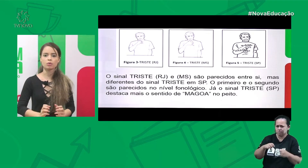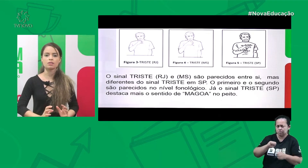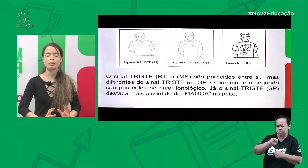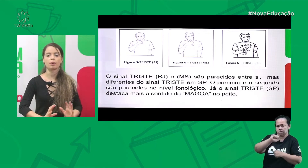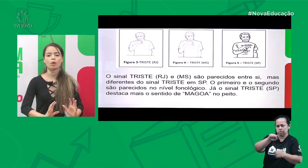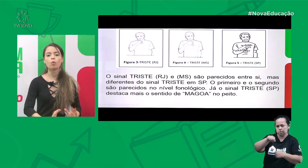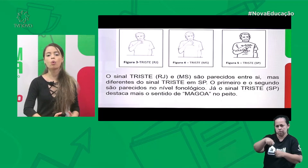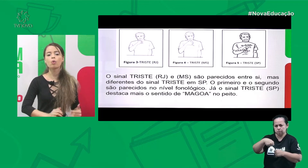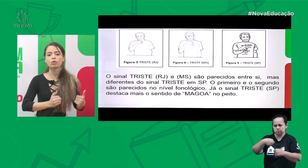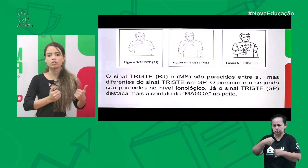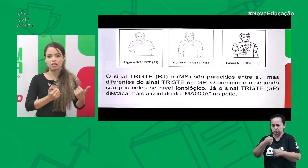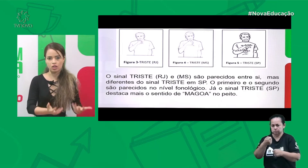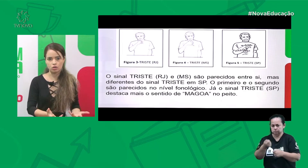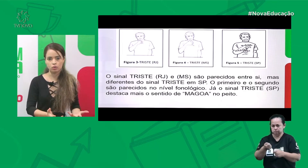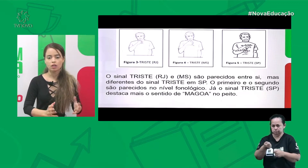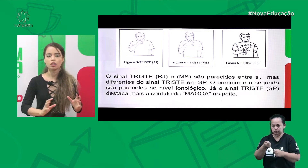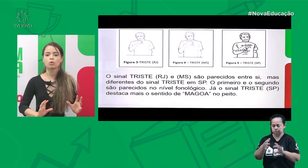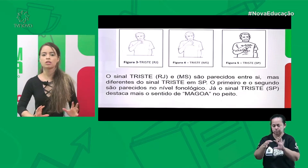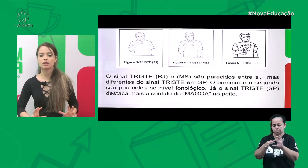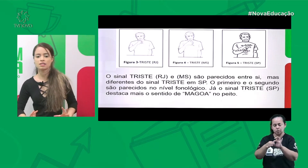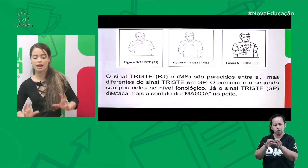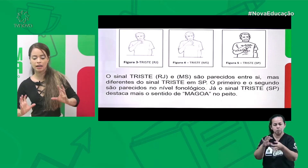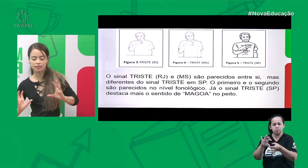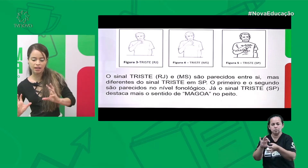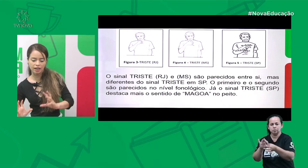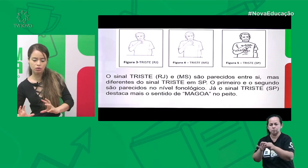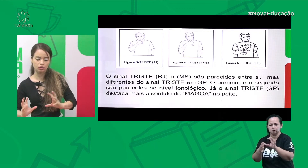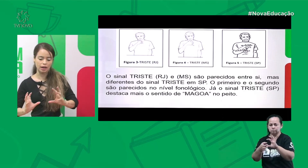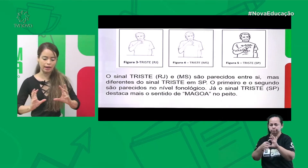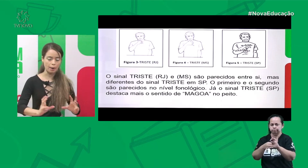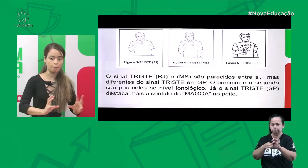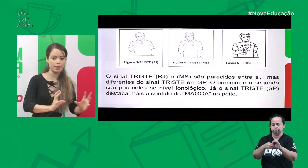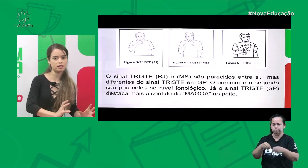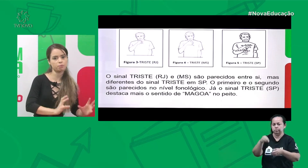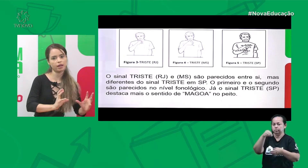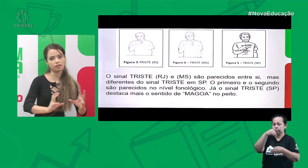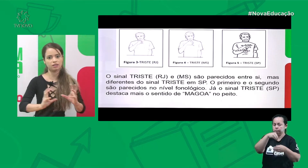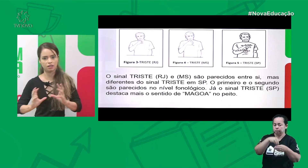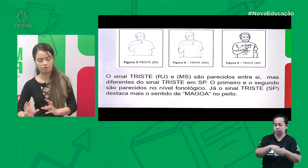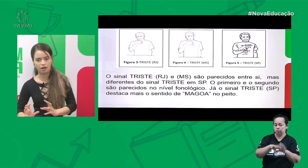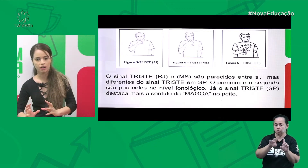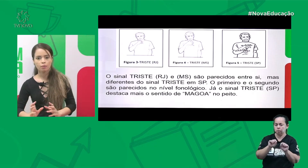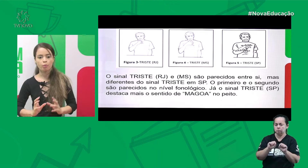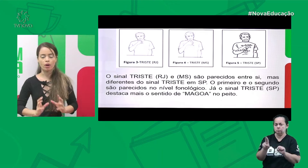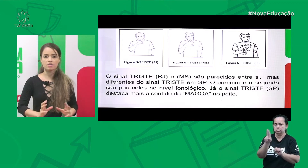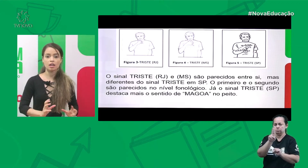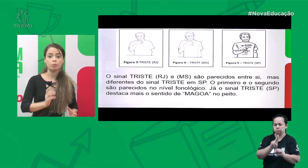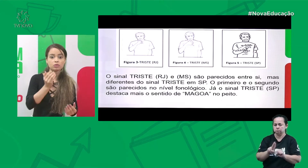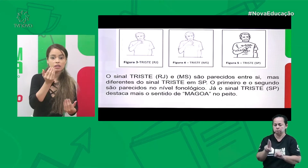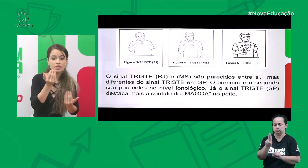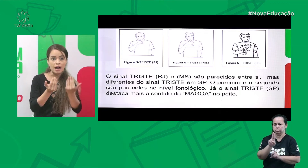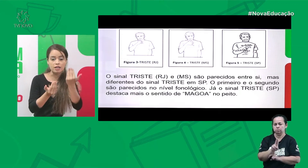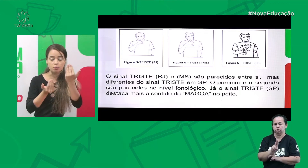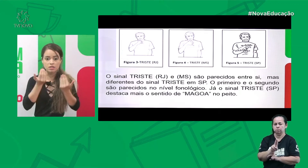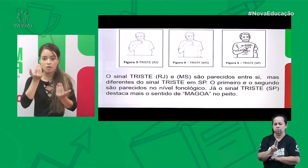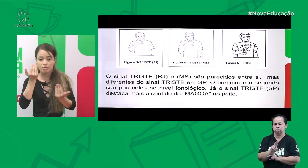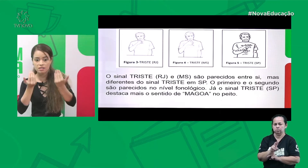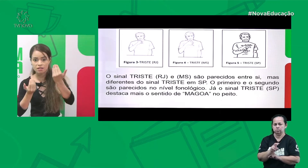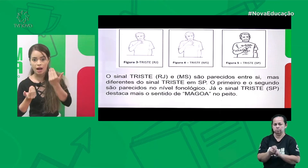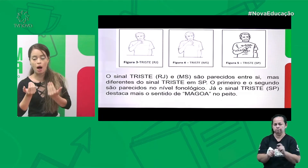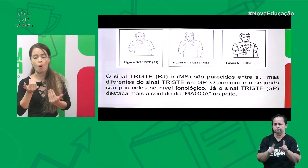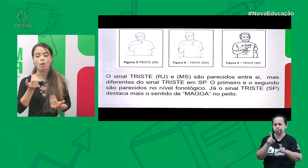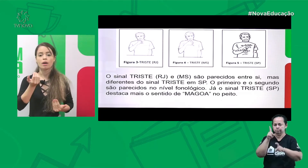eu tenho que saber o contexto e utilizar ele dentro daquela perspectiva. Por exemplo, utilizar a